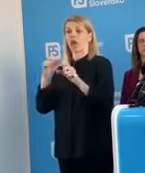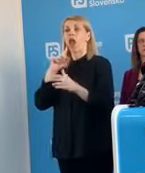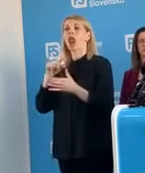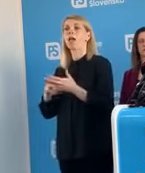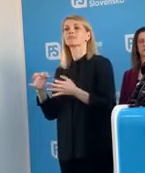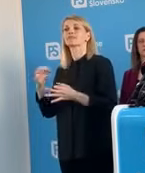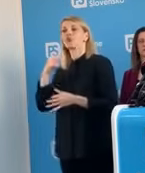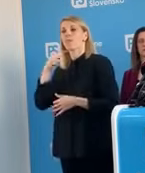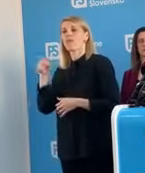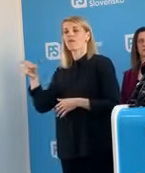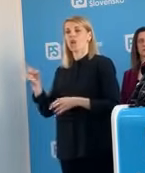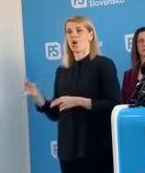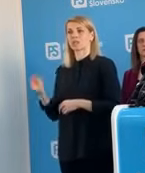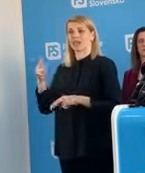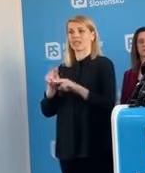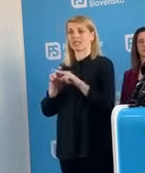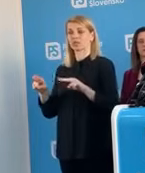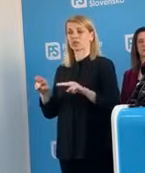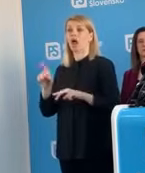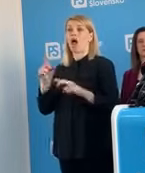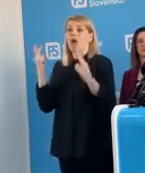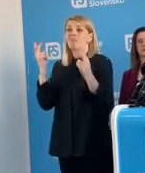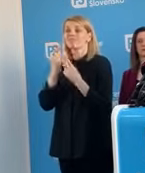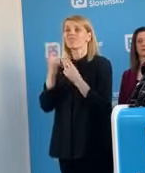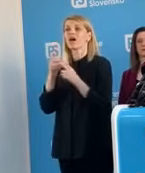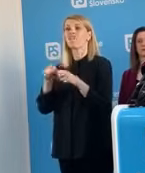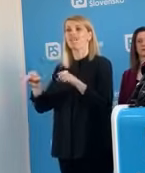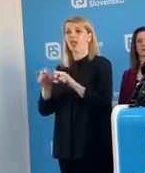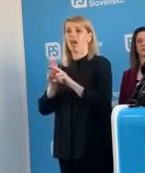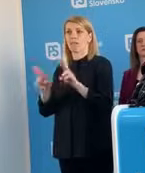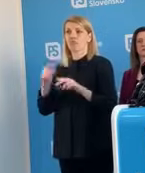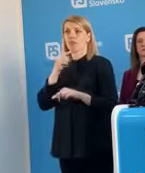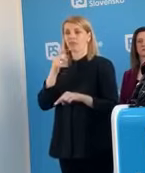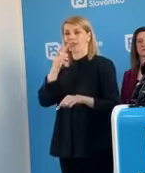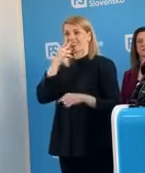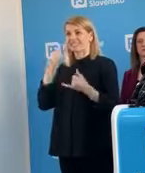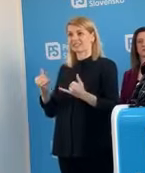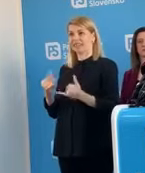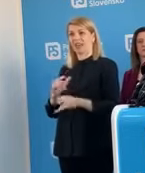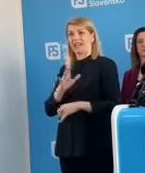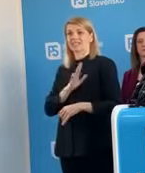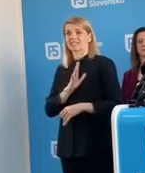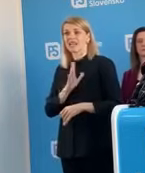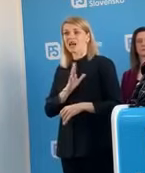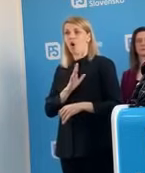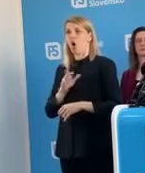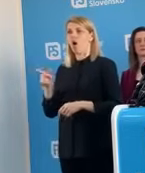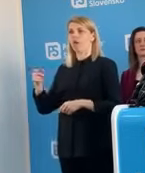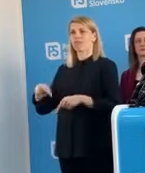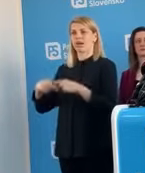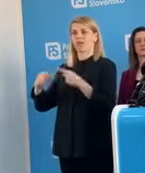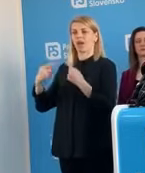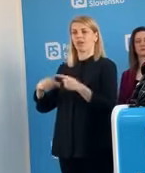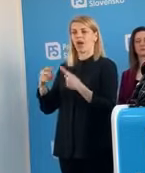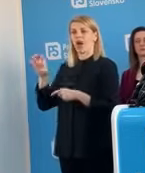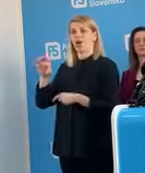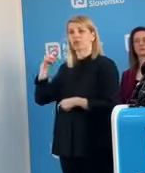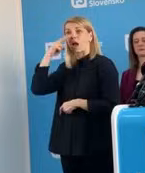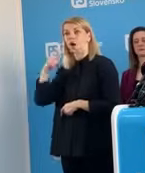rozhodovať ústavný súd. Ale samozrejme, že vláda môže povedať, že vzhľadom na to riziko, ktoré tu vidíme, vzhľadom na tie výhrady, ktoré má Európska